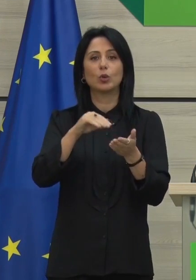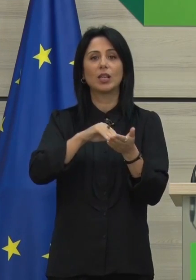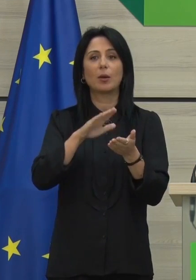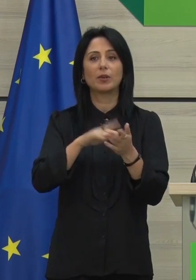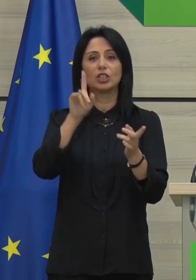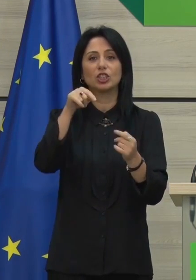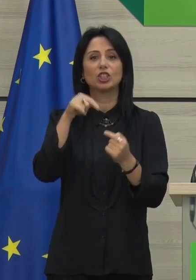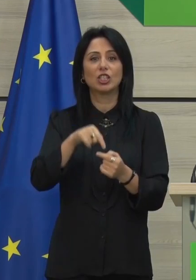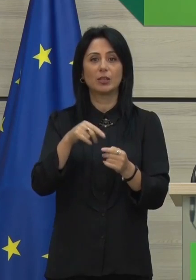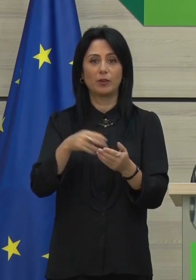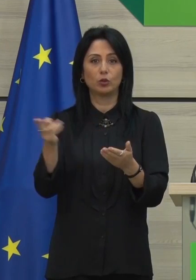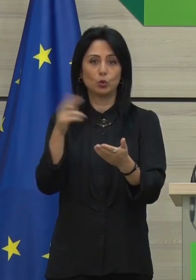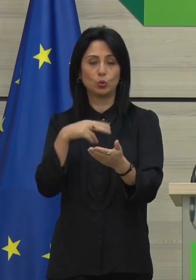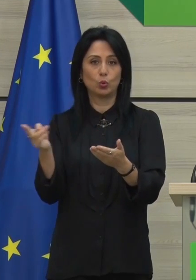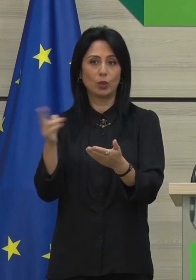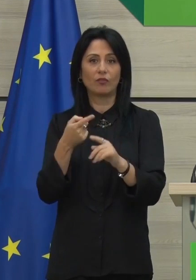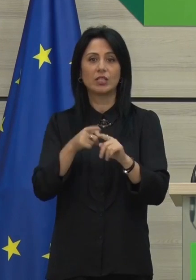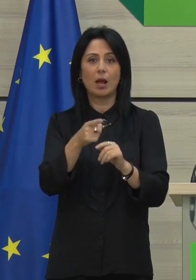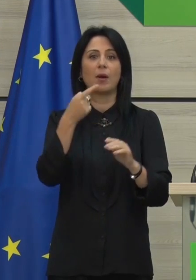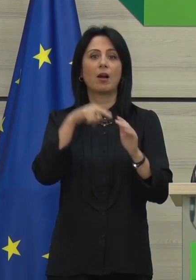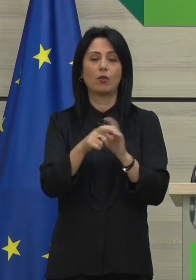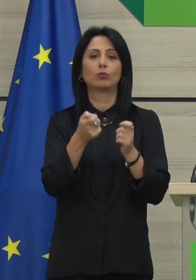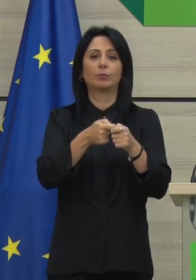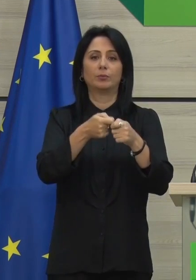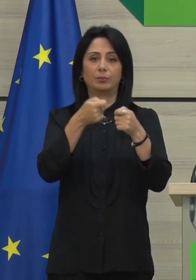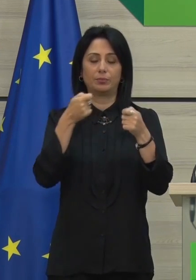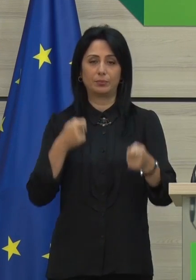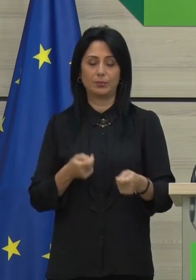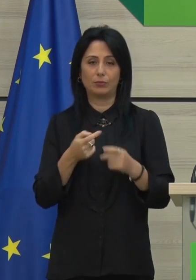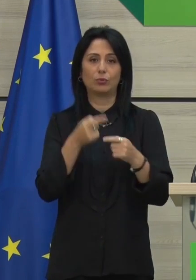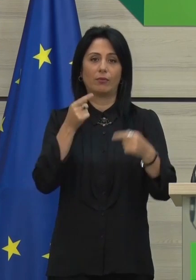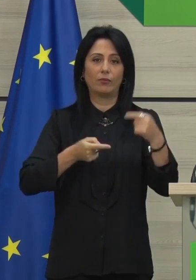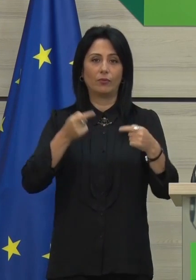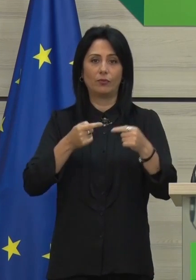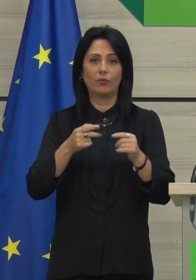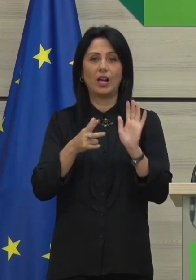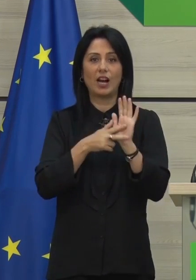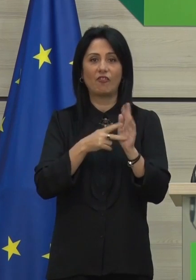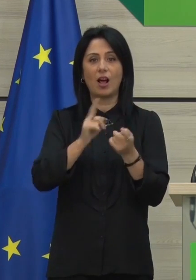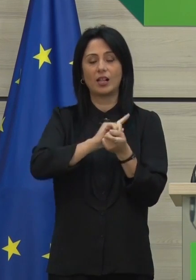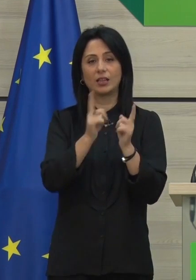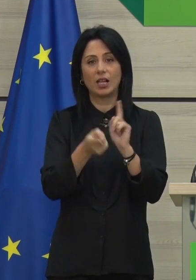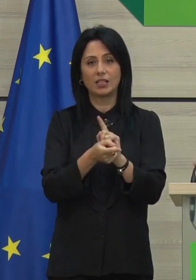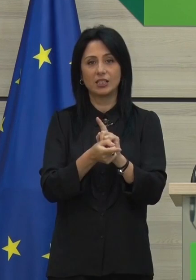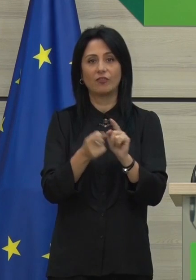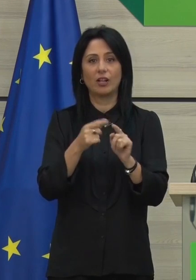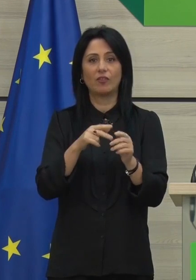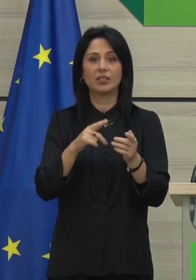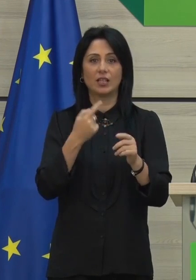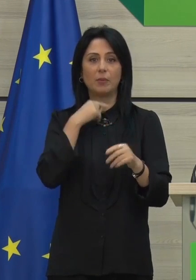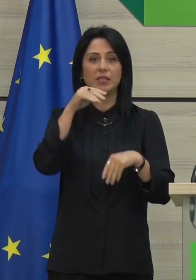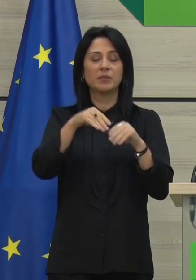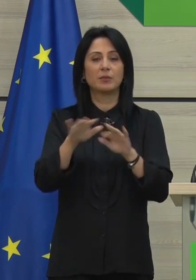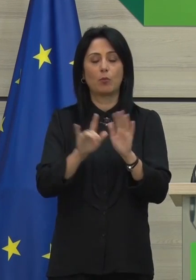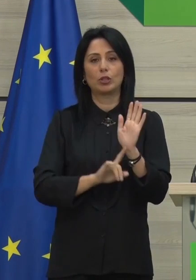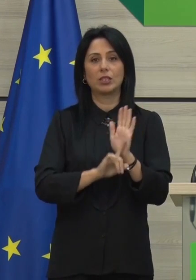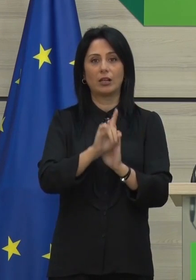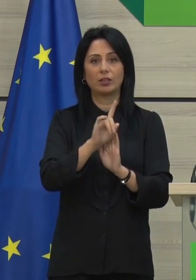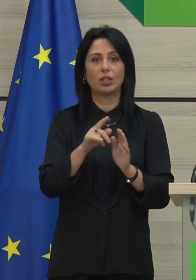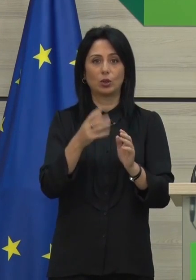დაფიქსირება შესაბამის ჟურნალში და ამის გამო გაჭიანურდა 8 საათის ნაცვლად ხმის მიცემის პროცესი